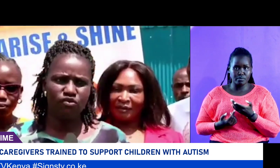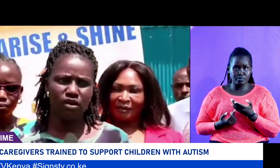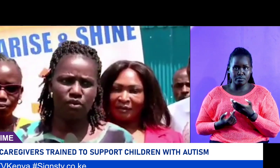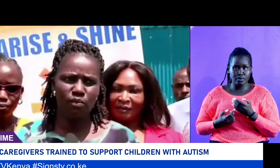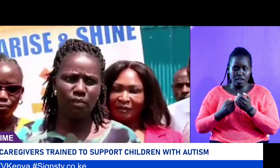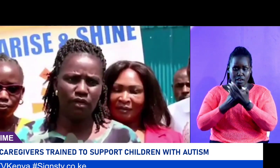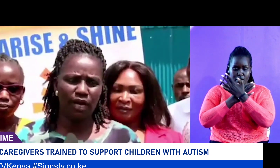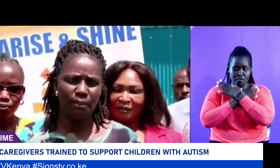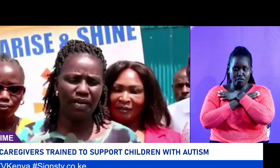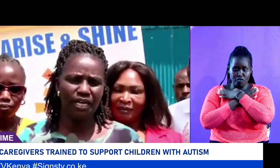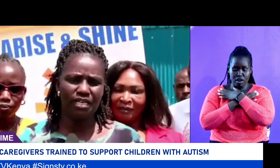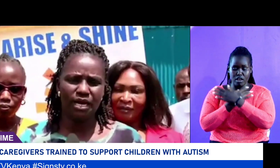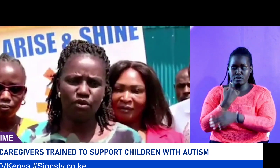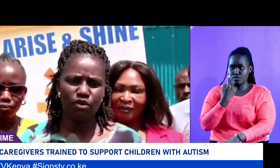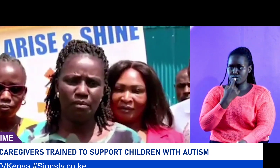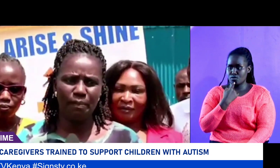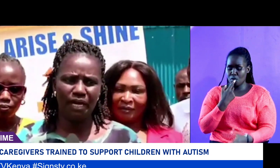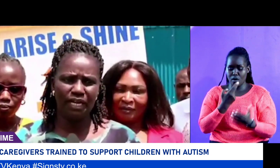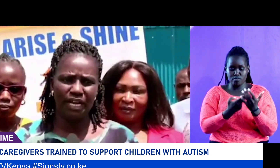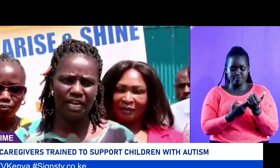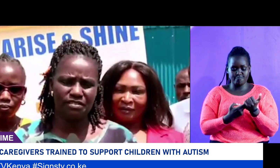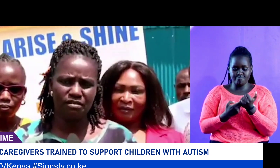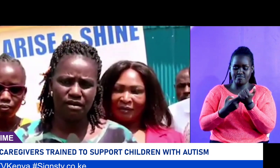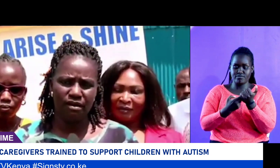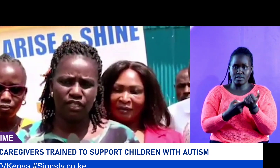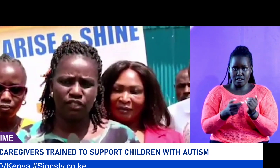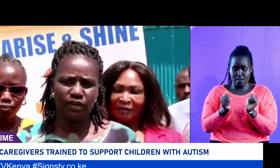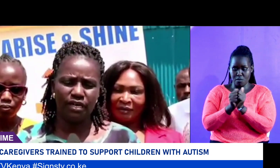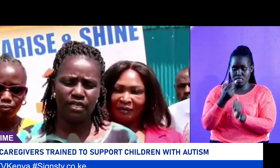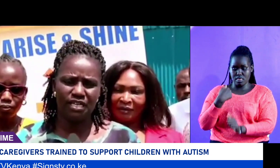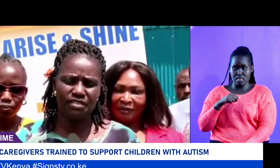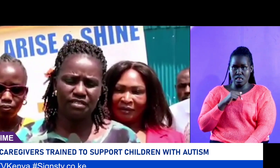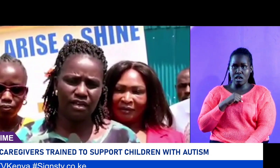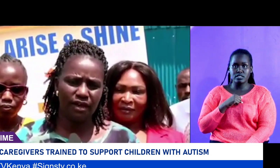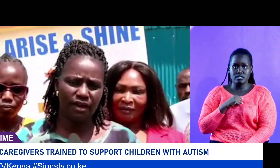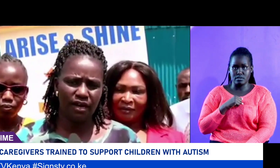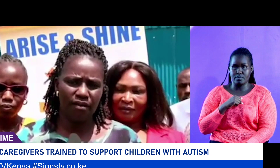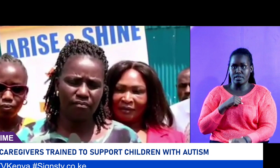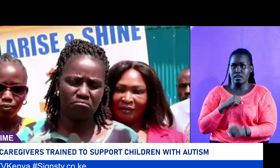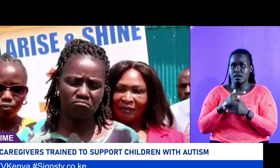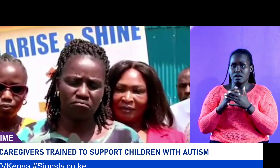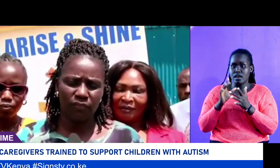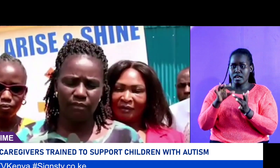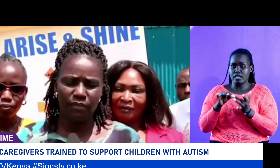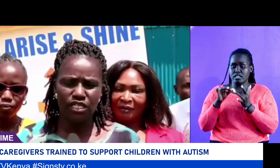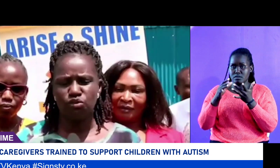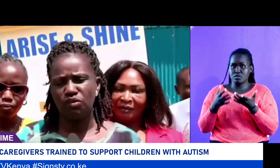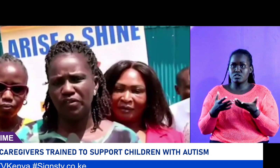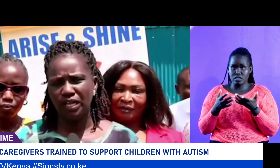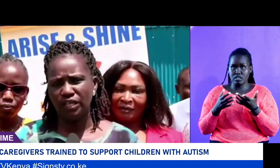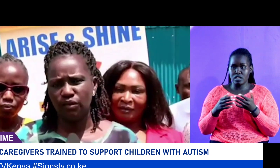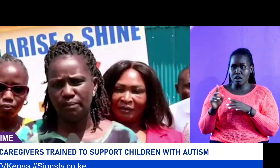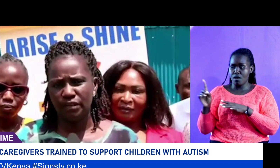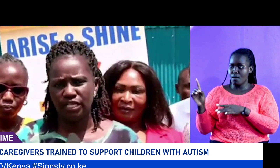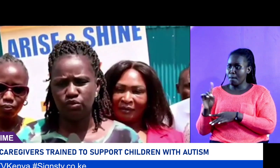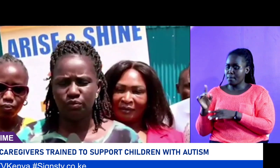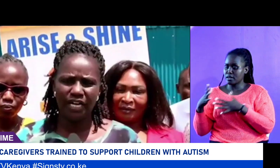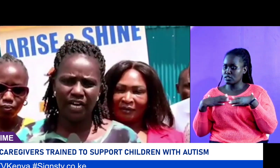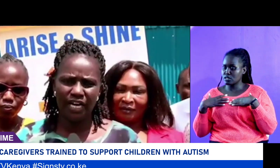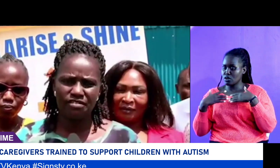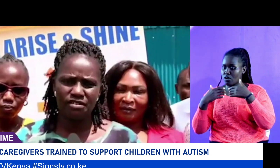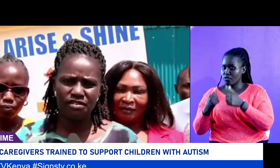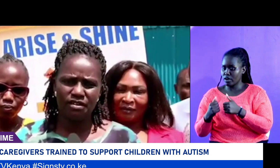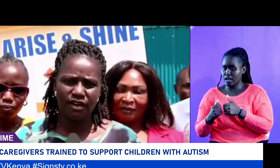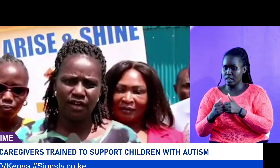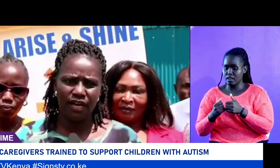marafiki zetu ambao partners ambao wamepartner nasi sana sana Ministry of Health